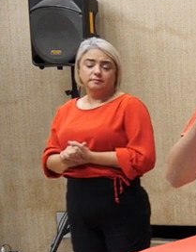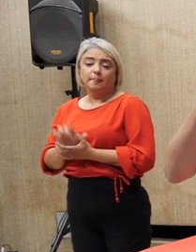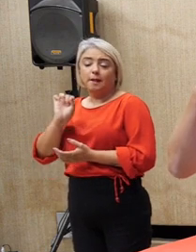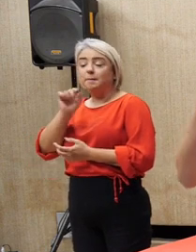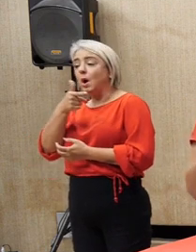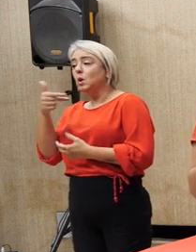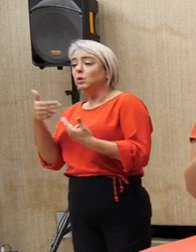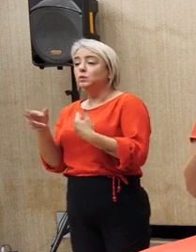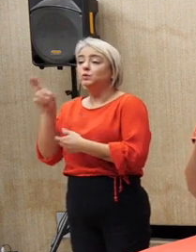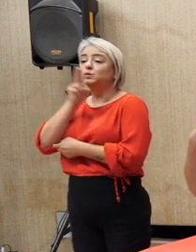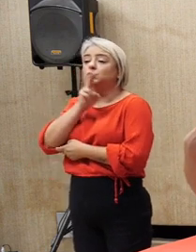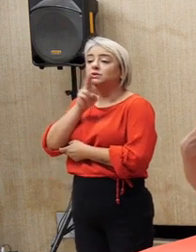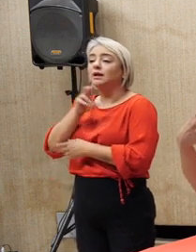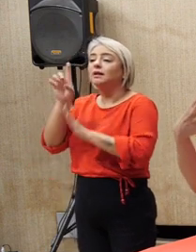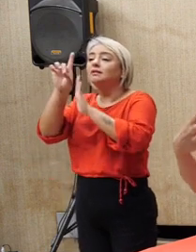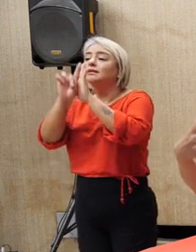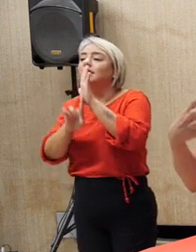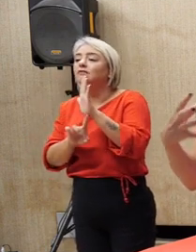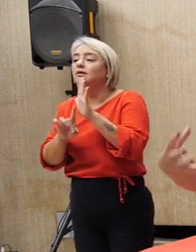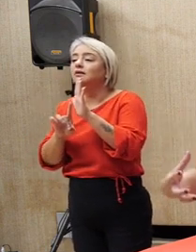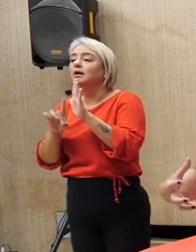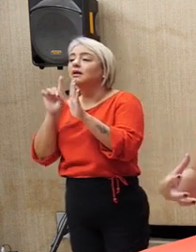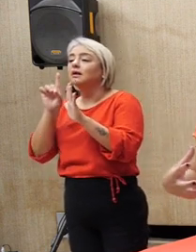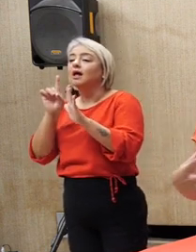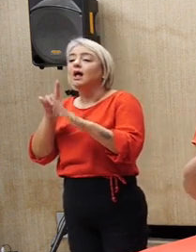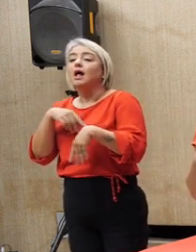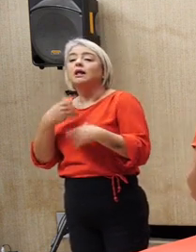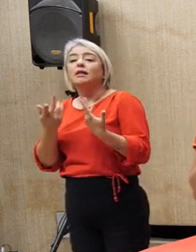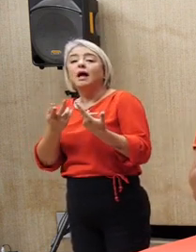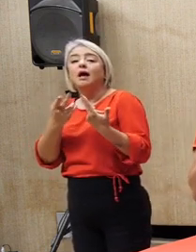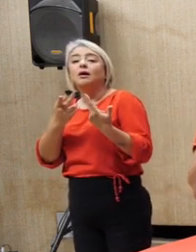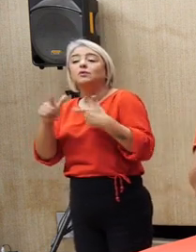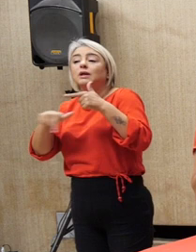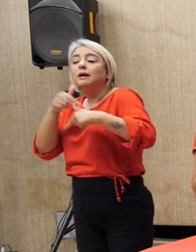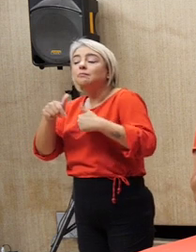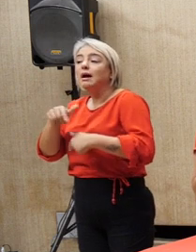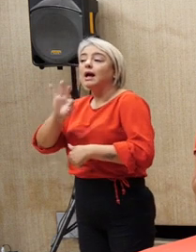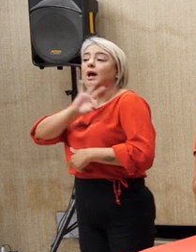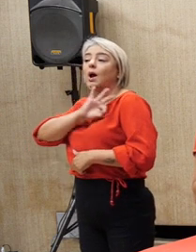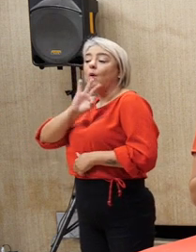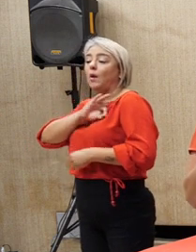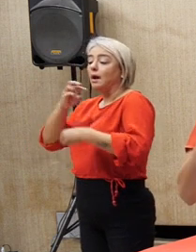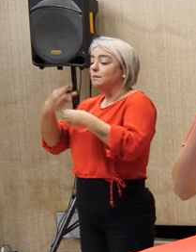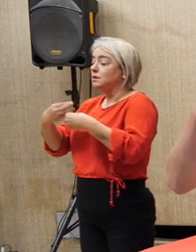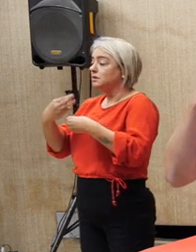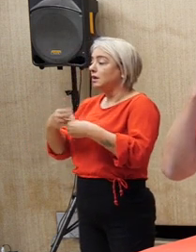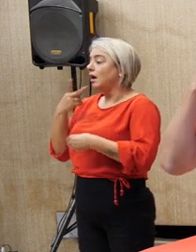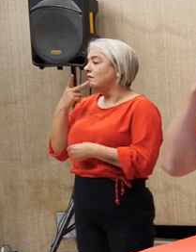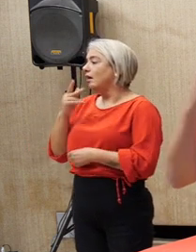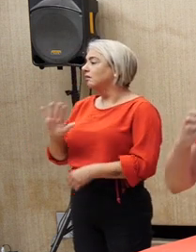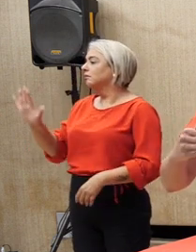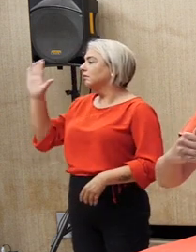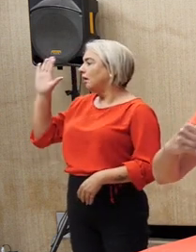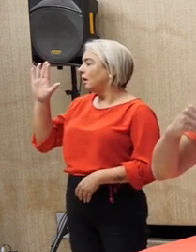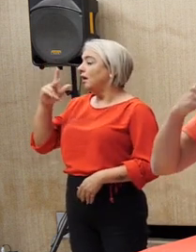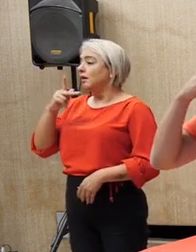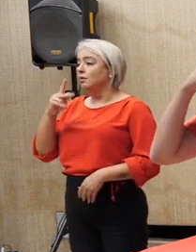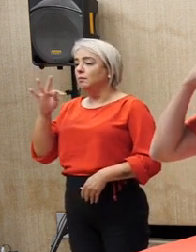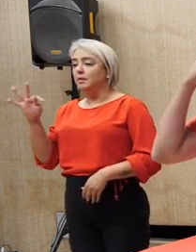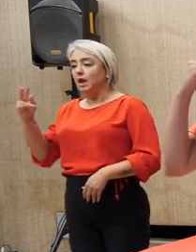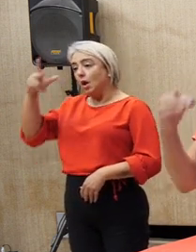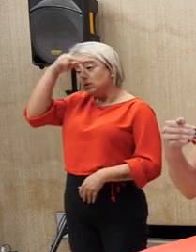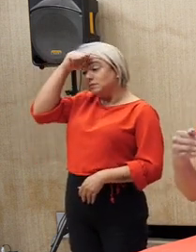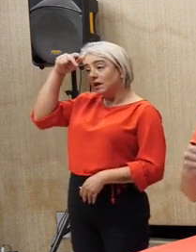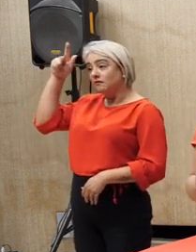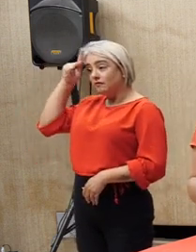Uma questão urgente é a definição do papel da Guarda Municipal. E eu tenho falado assim, que os candidatos do PT, os